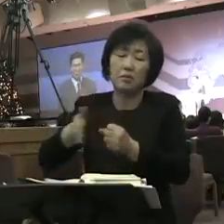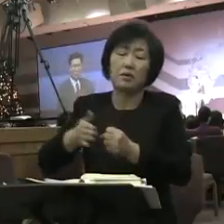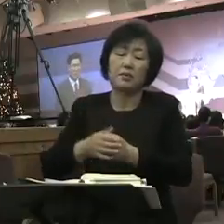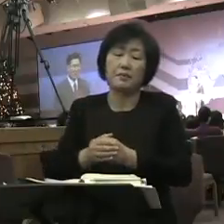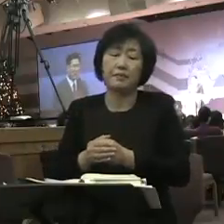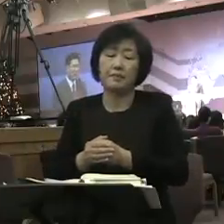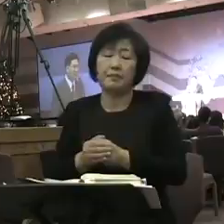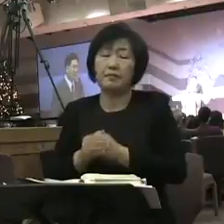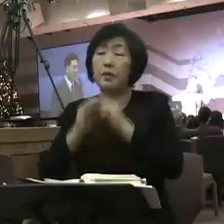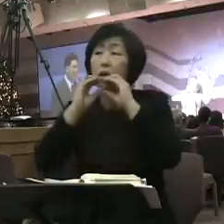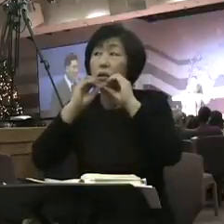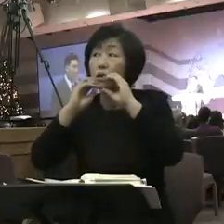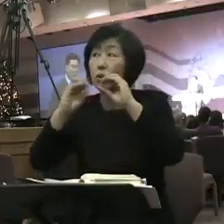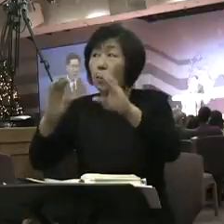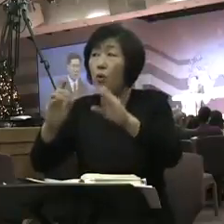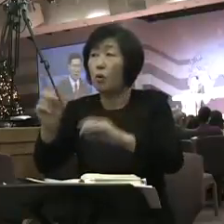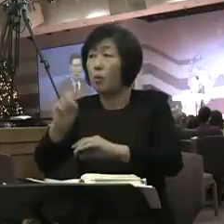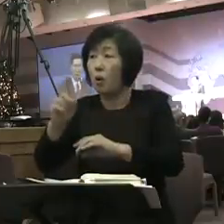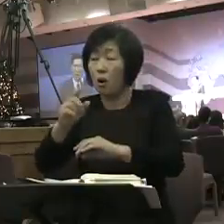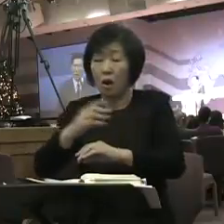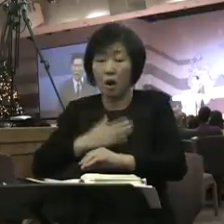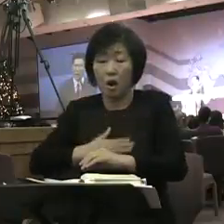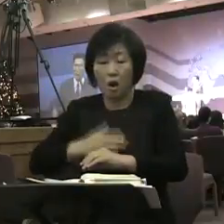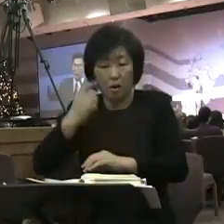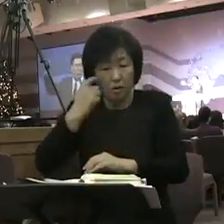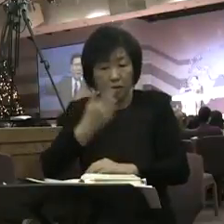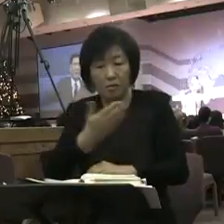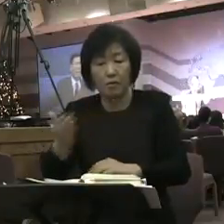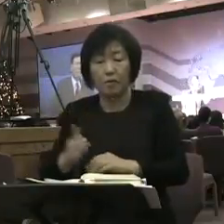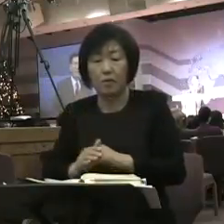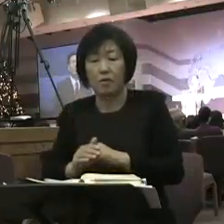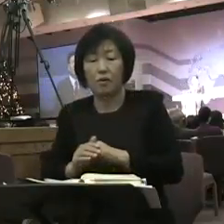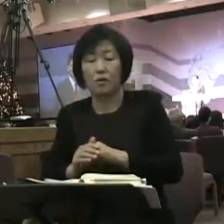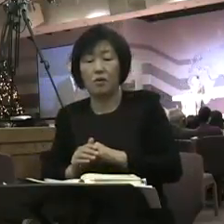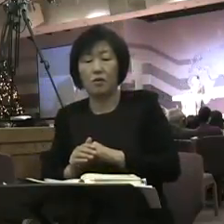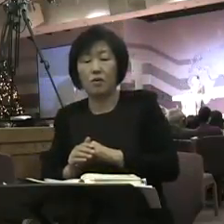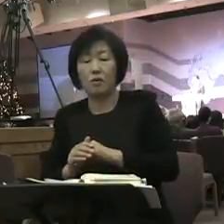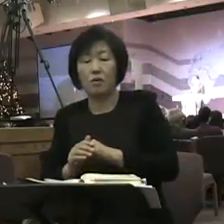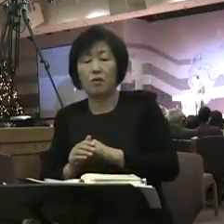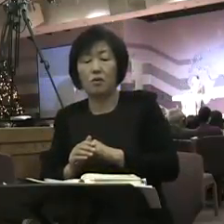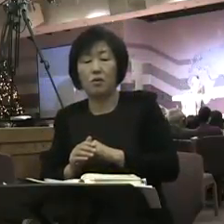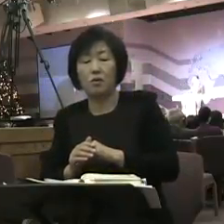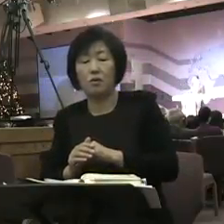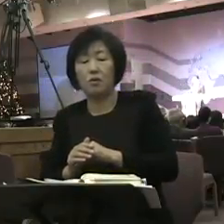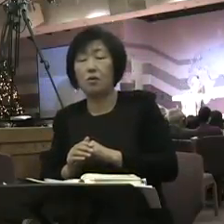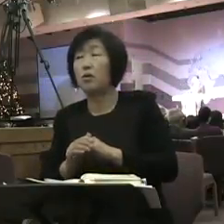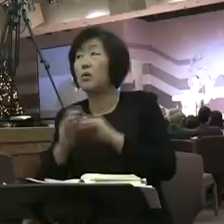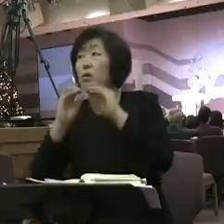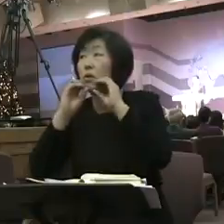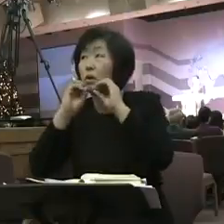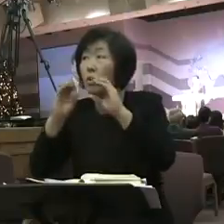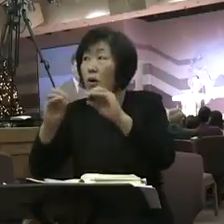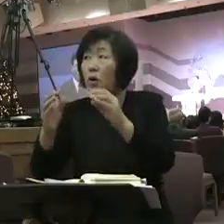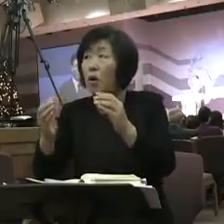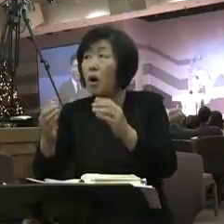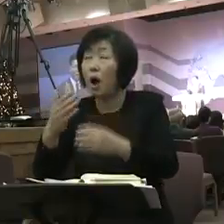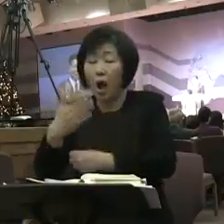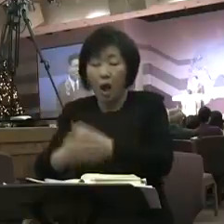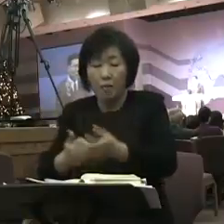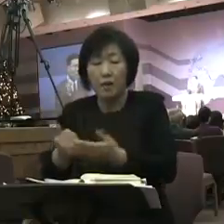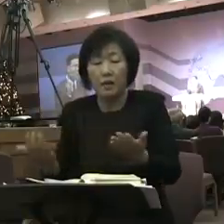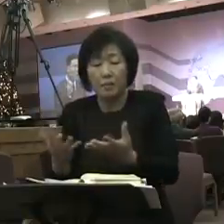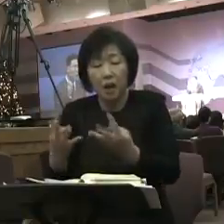여러분 선교가 뭔지 아세요? 선교는 우리가 얼마나 하나님의 일을 많이 하느냐 이것이 선교가 아니에요. 선교는요 우리가